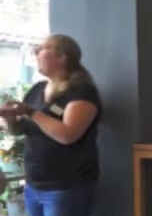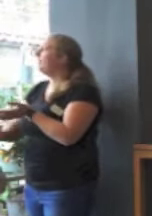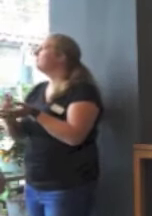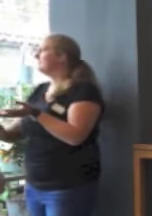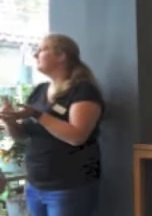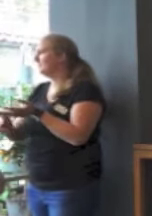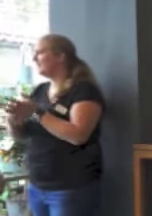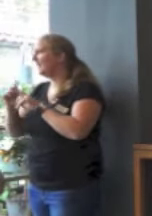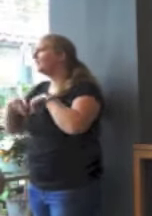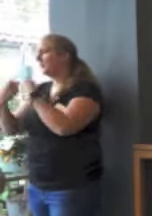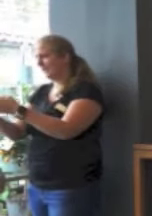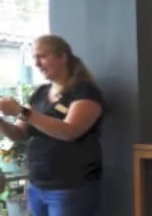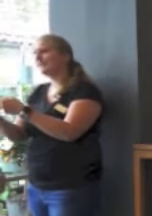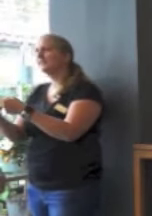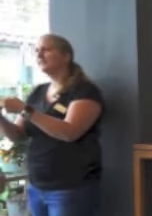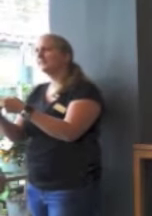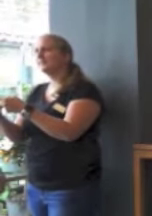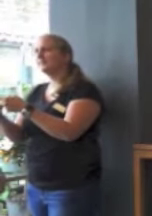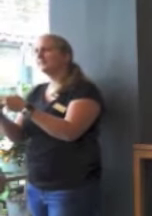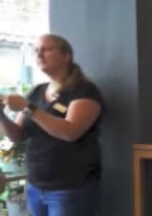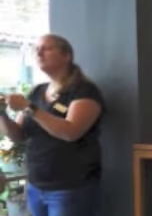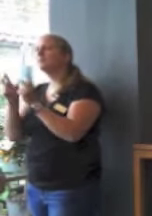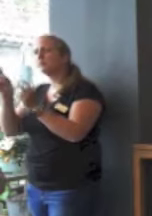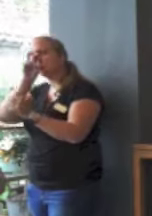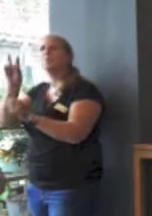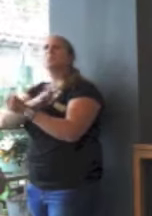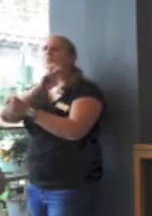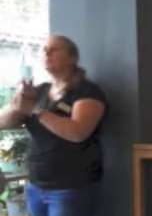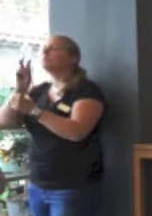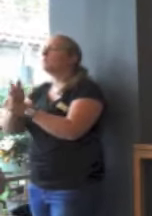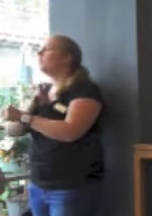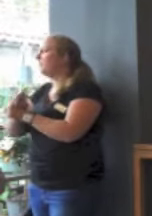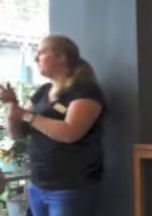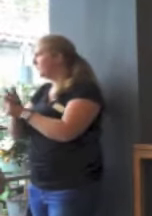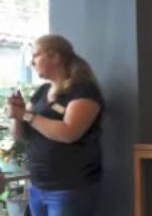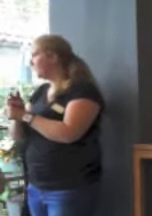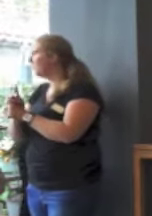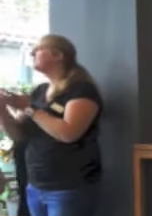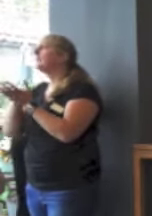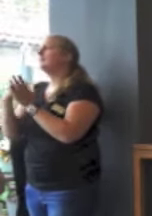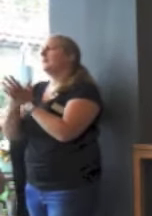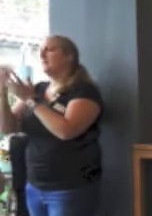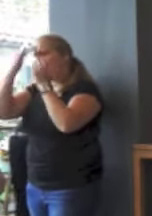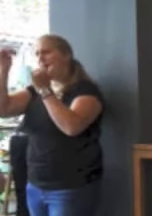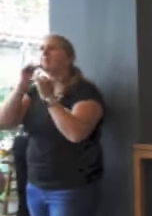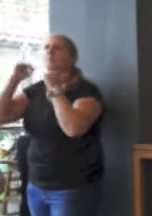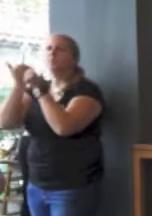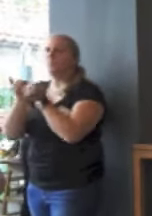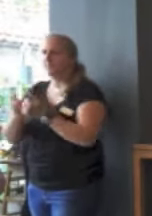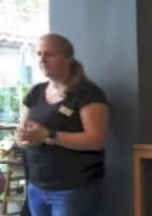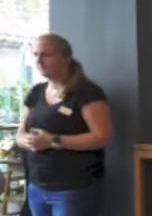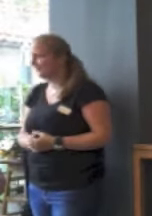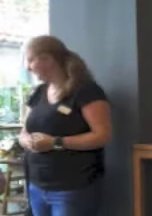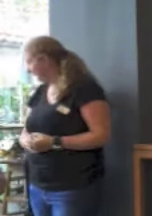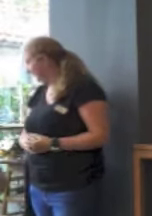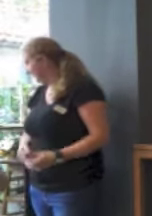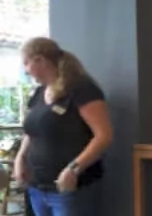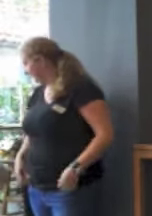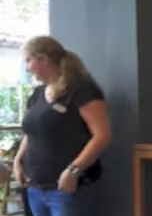administrativa rutiner och kontrollmekanismer i framförallt äldreomsorg.